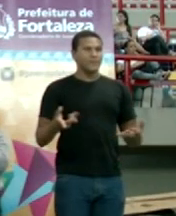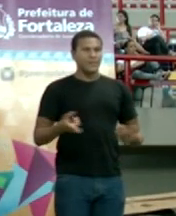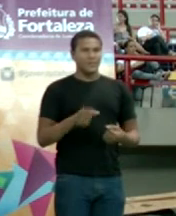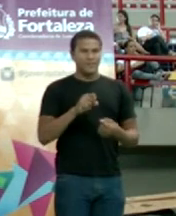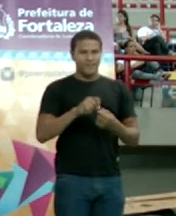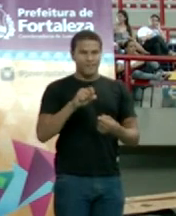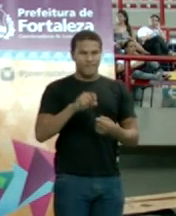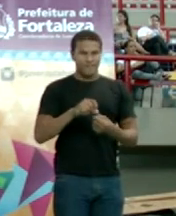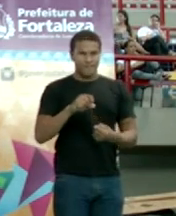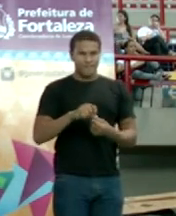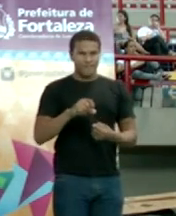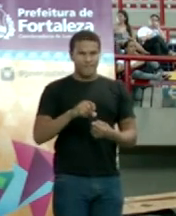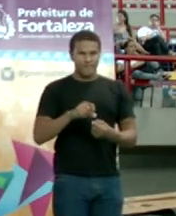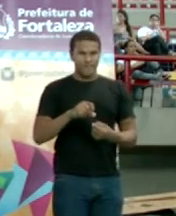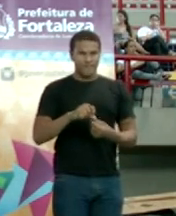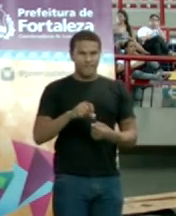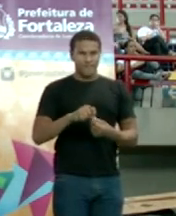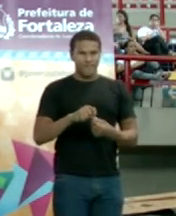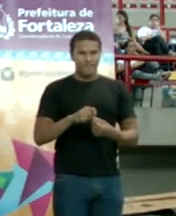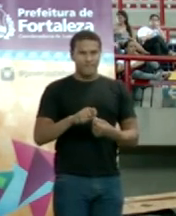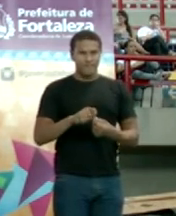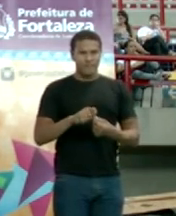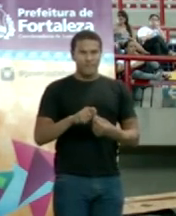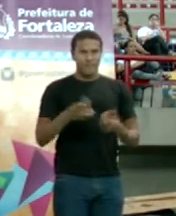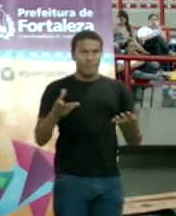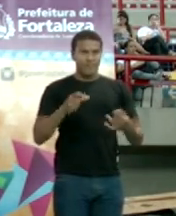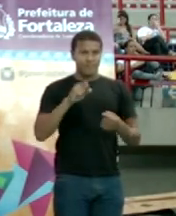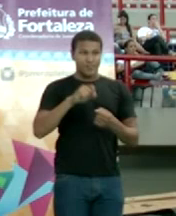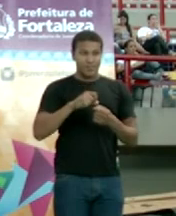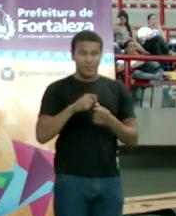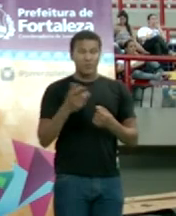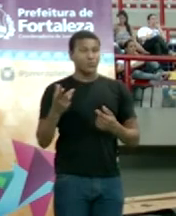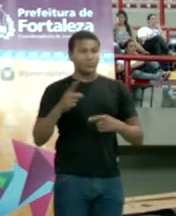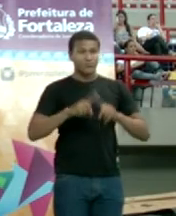só uma questãozinha do nosso material, só para a gente